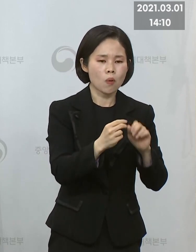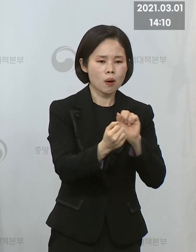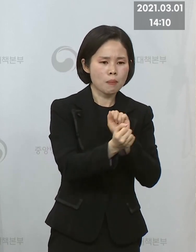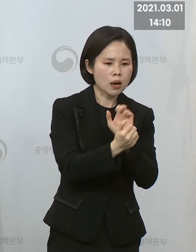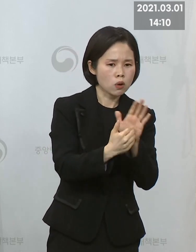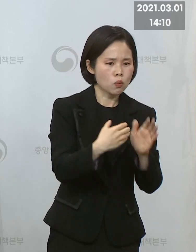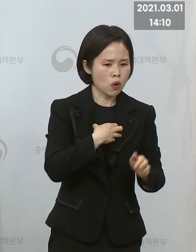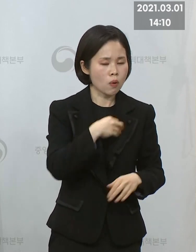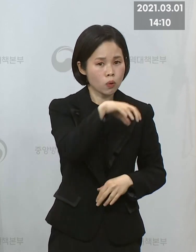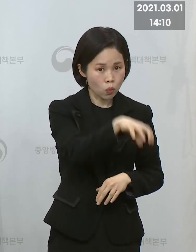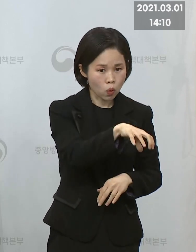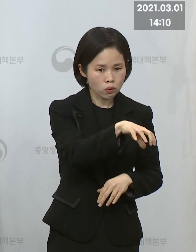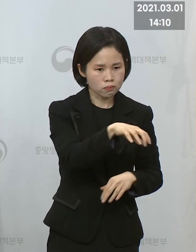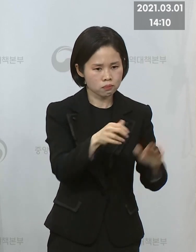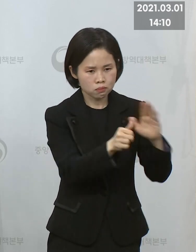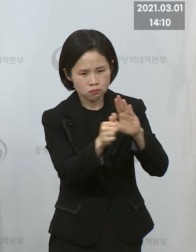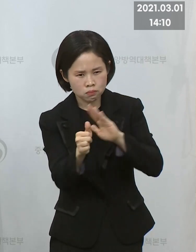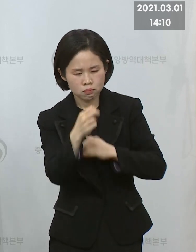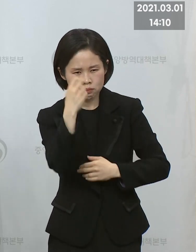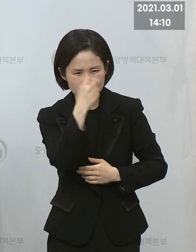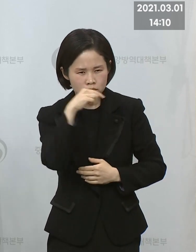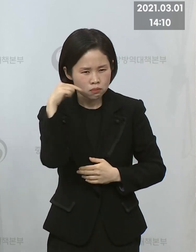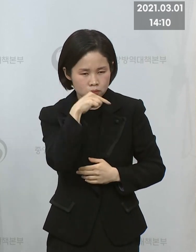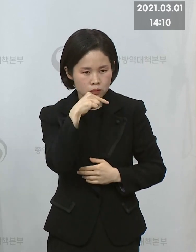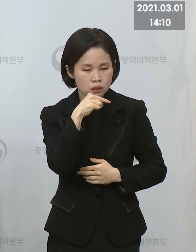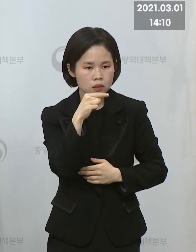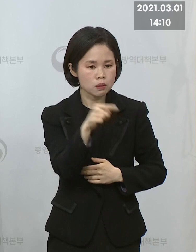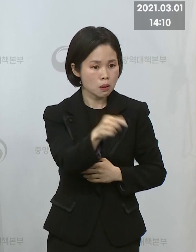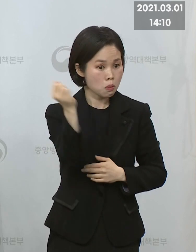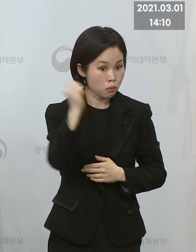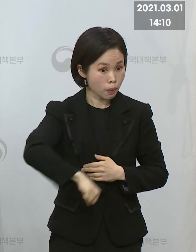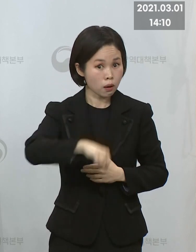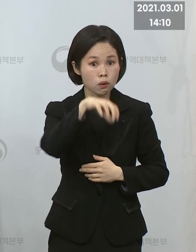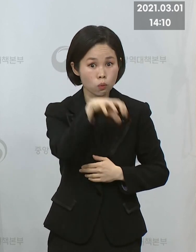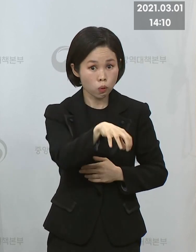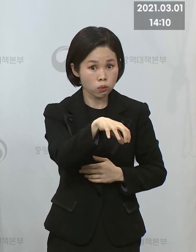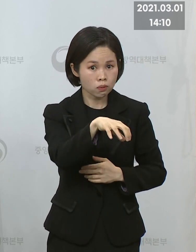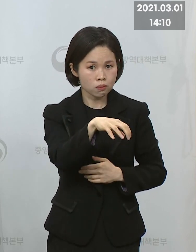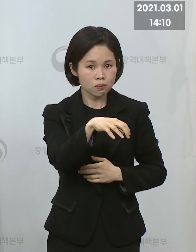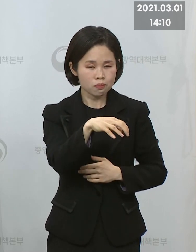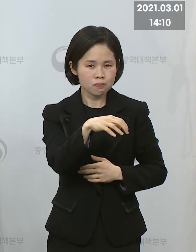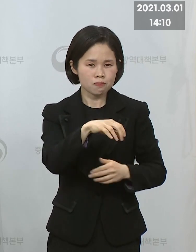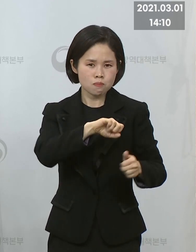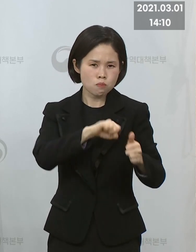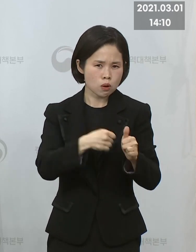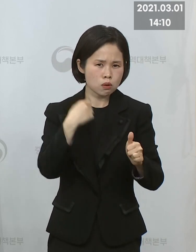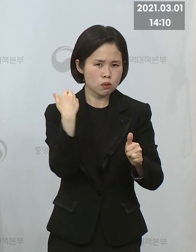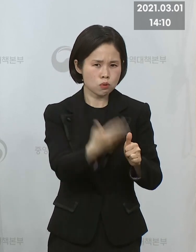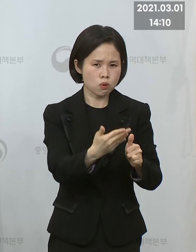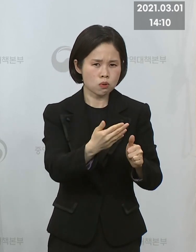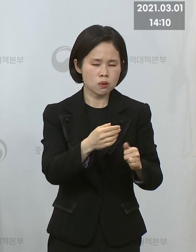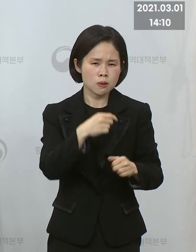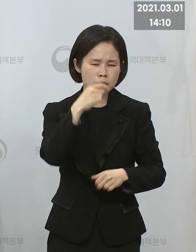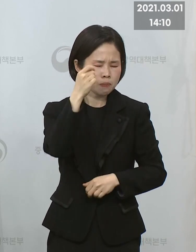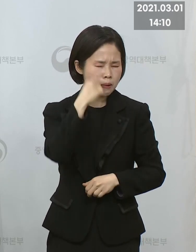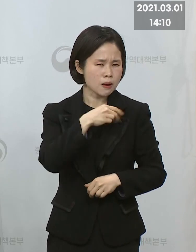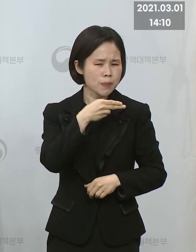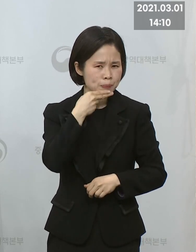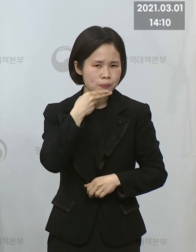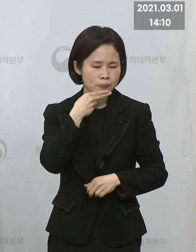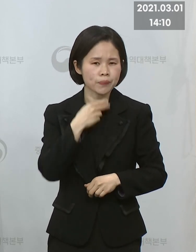점검을 강화하고 위반 업체에 대해서는 강력한 조치를 강화하도록 하겠습니다.